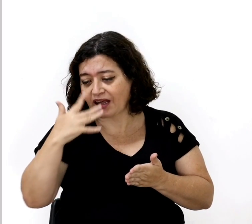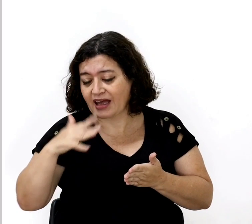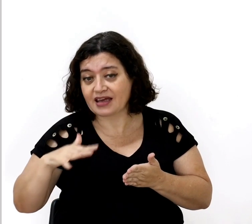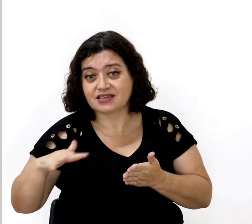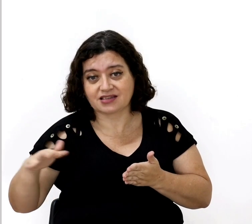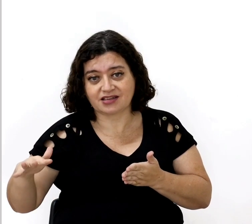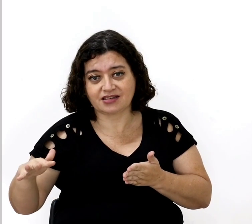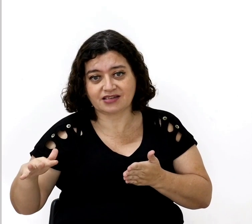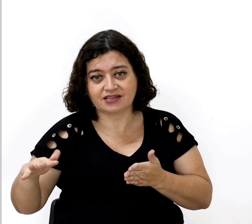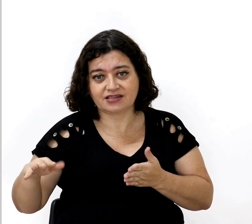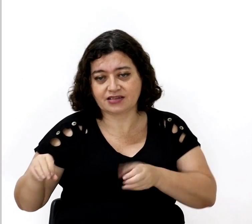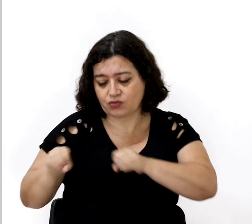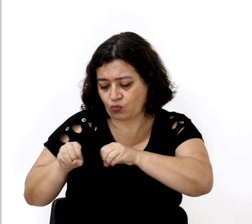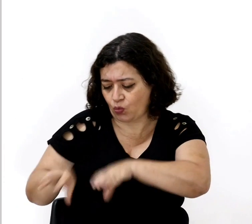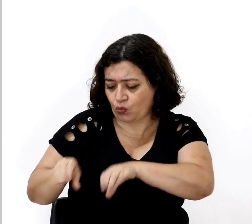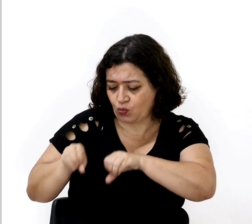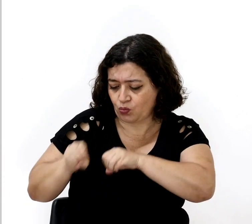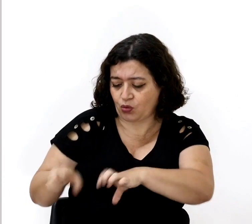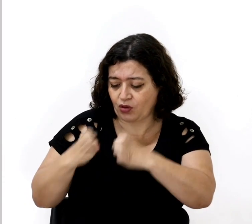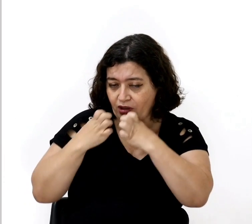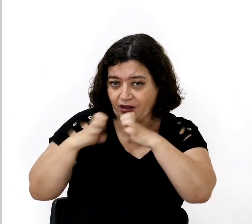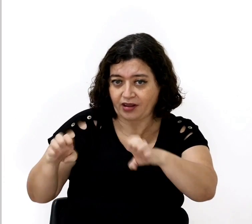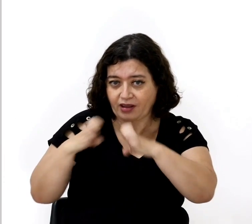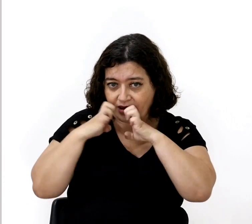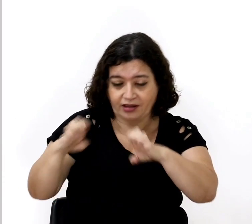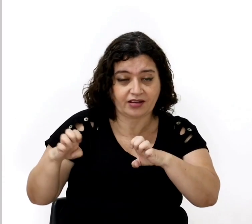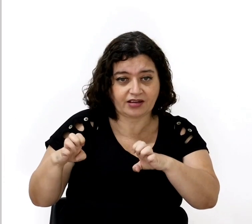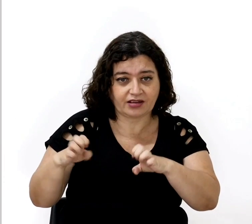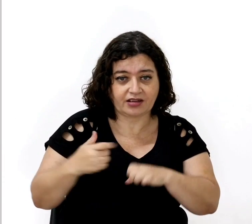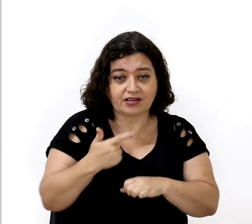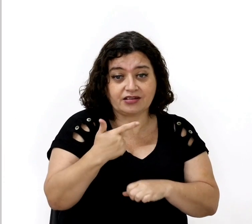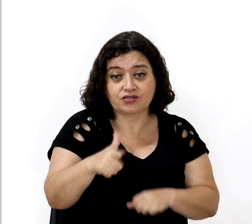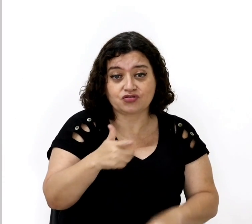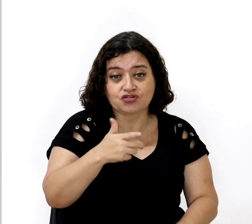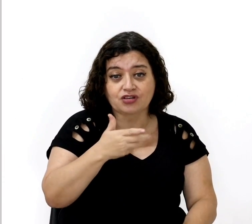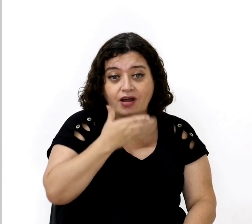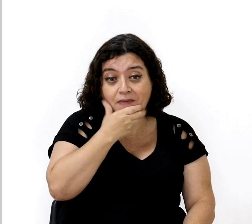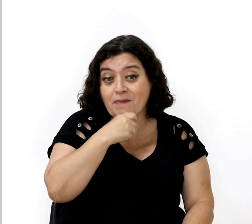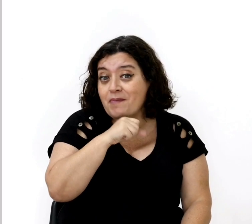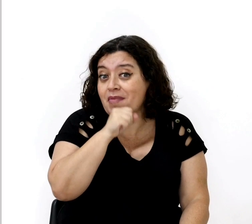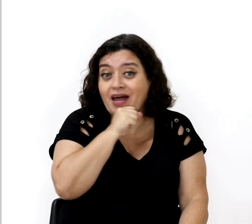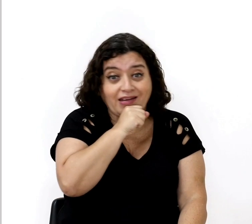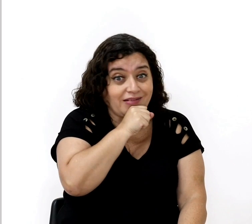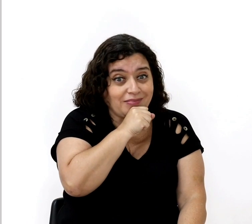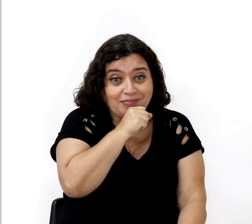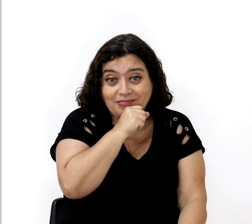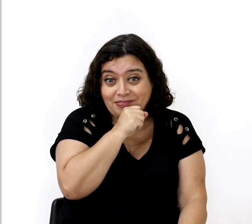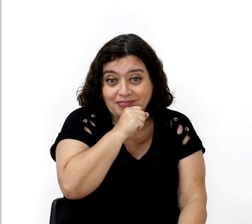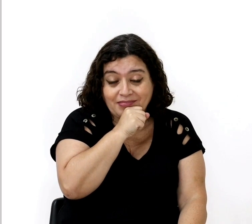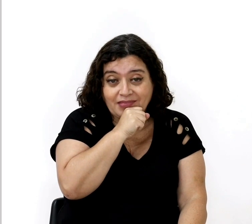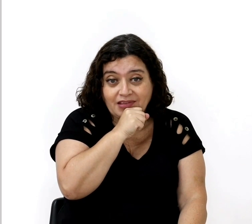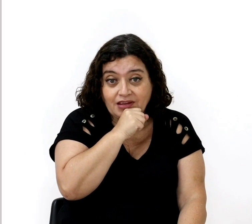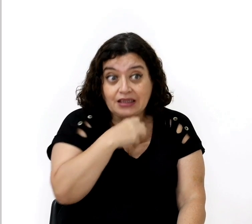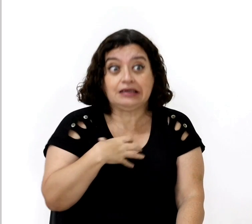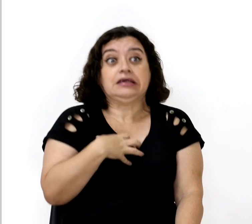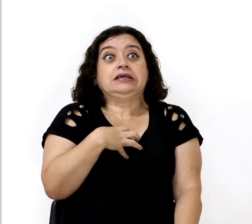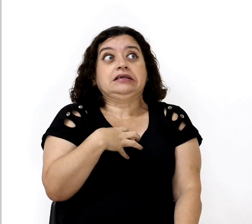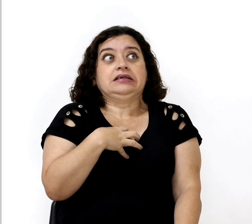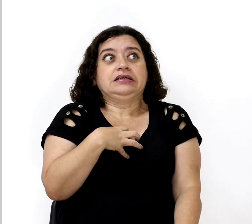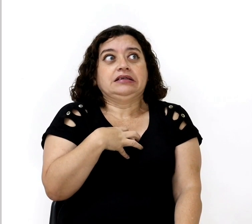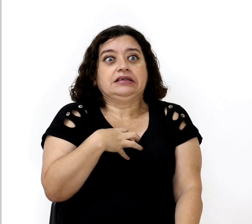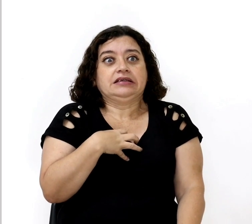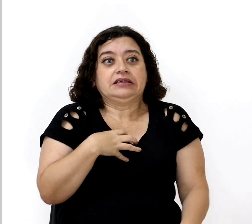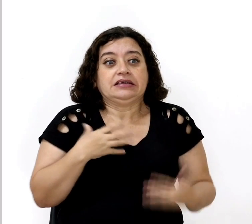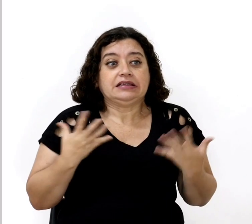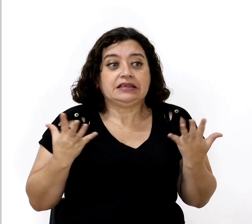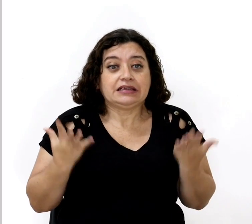as crianças que a gente estava evangelizando, a maioria deles não tinha pai. Aí deu uma crise na